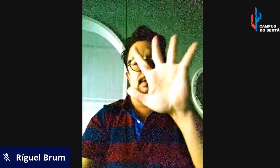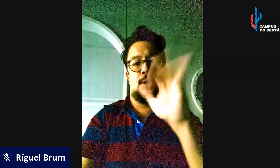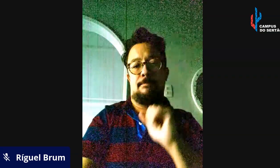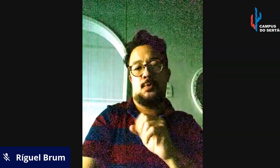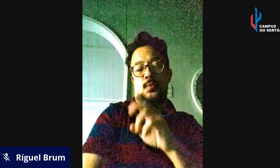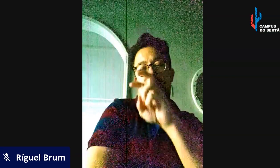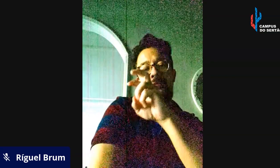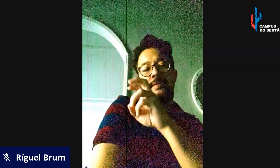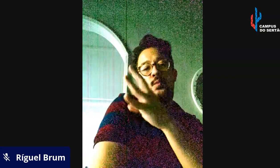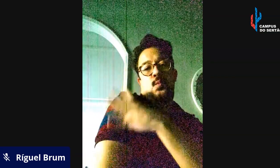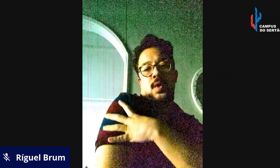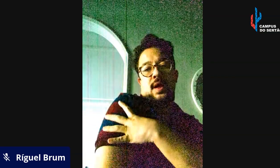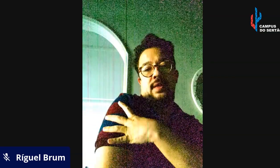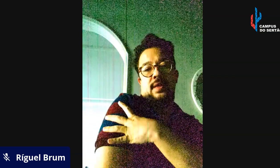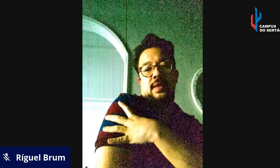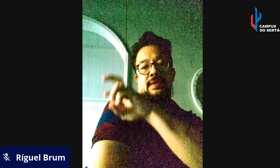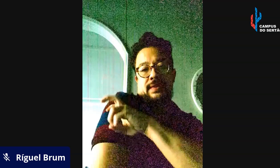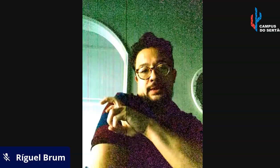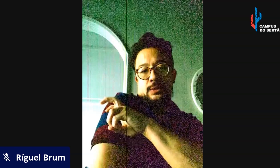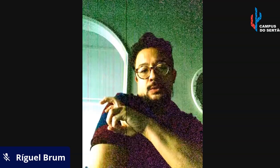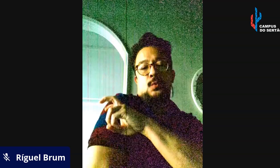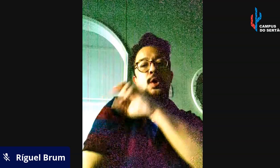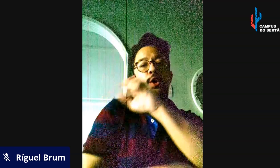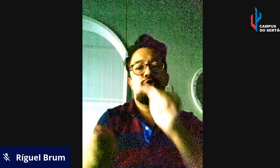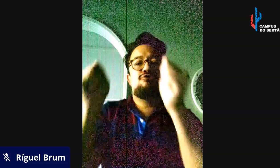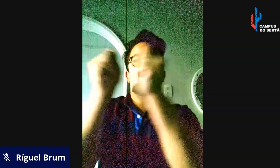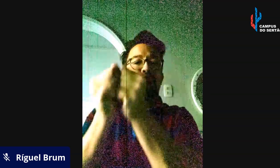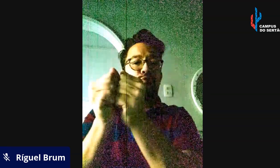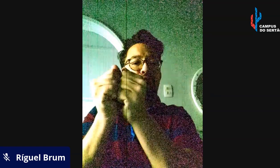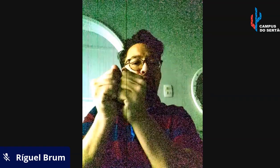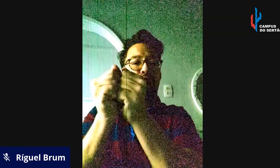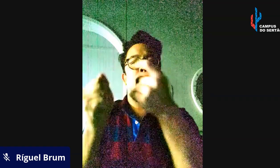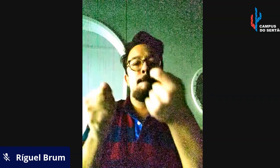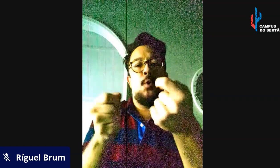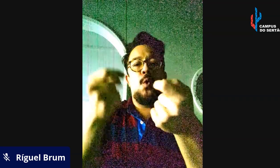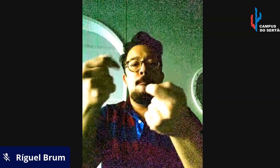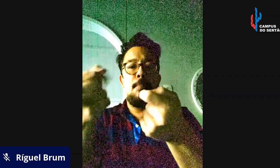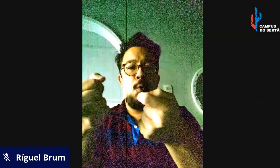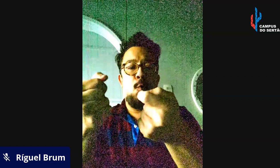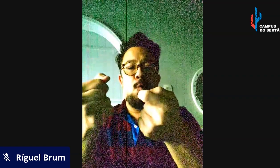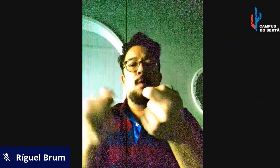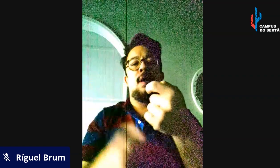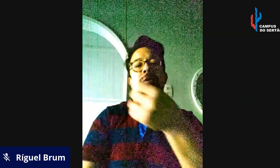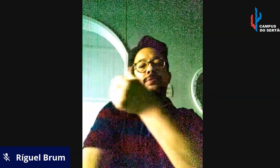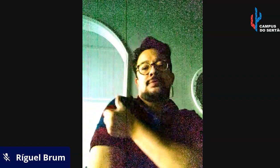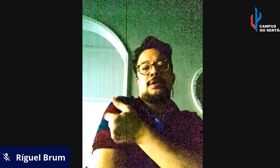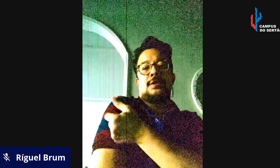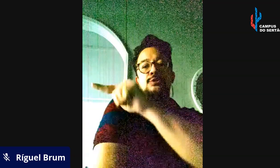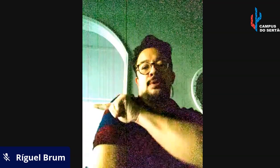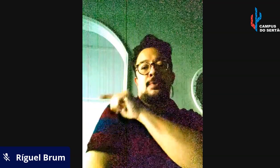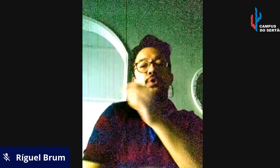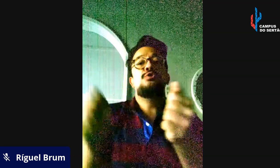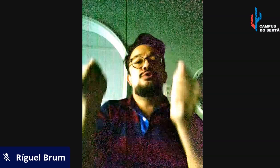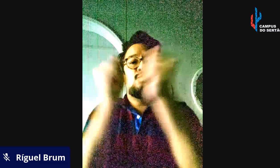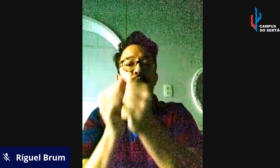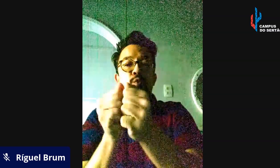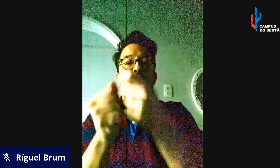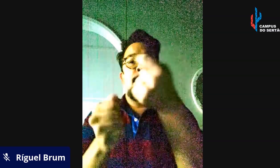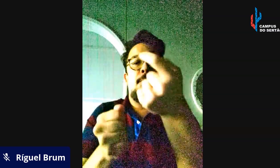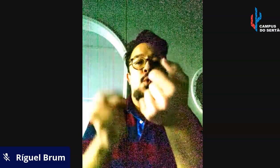idade é outra dificuldade. Nós temos, por exemplo, na quarta para o quinto ano, são poucos os alunos que estão